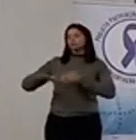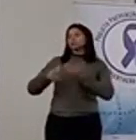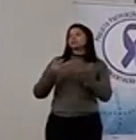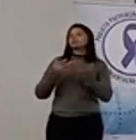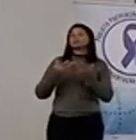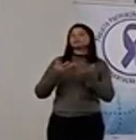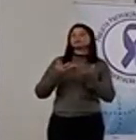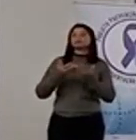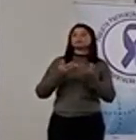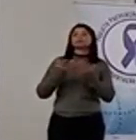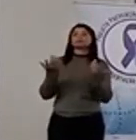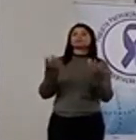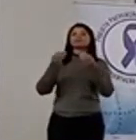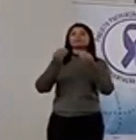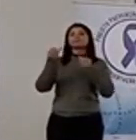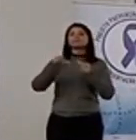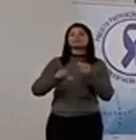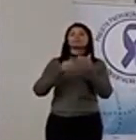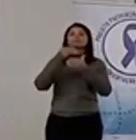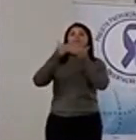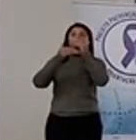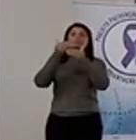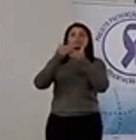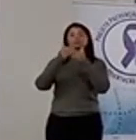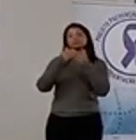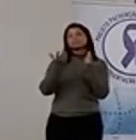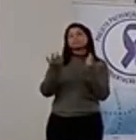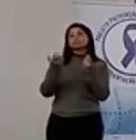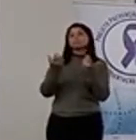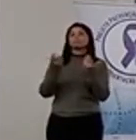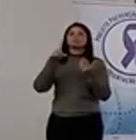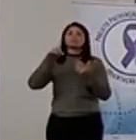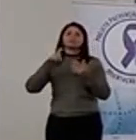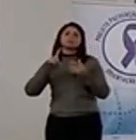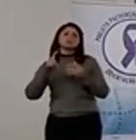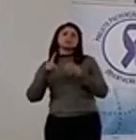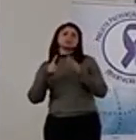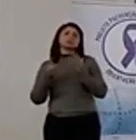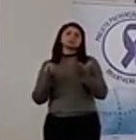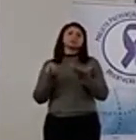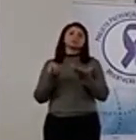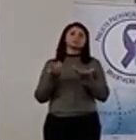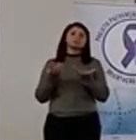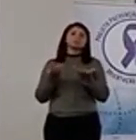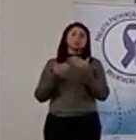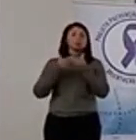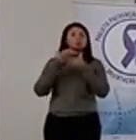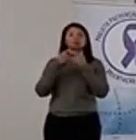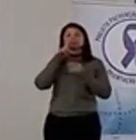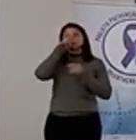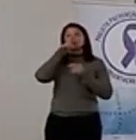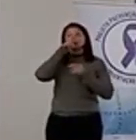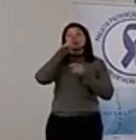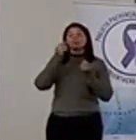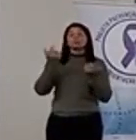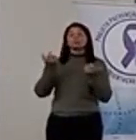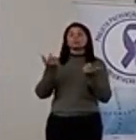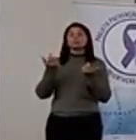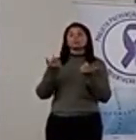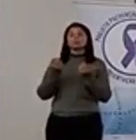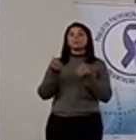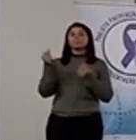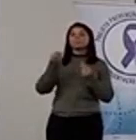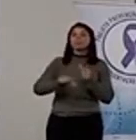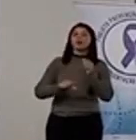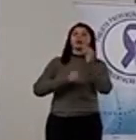alguma malformação, pode ser apenas ter um dedinho a mais. Ou pode ser uma malformação grave. Então, malformações,